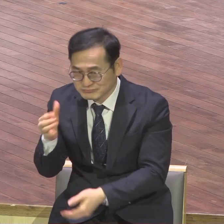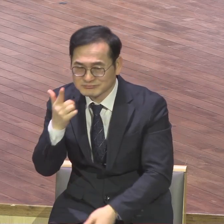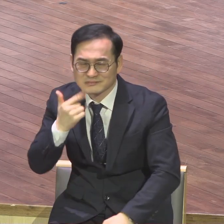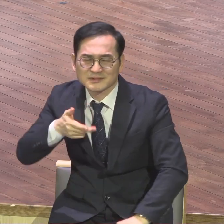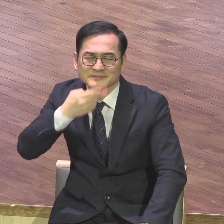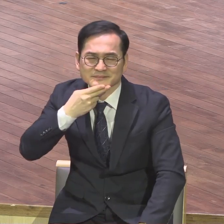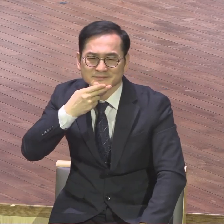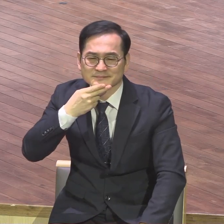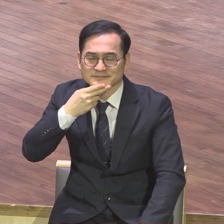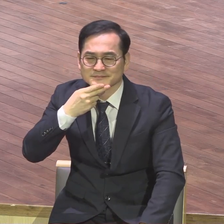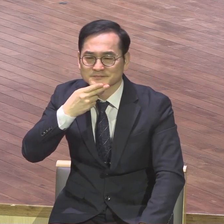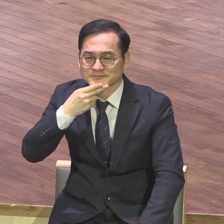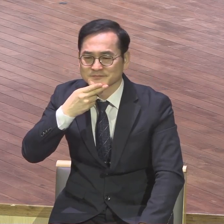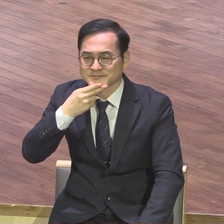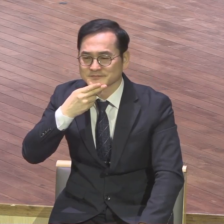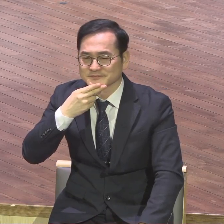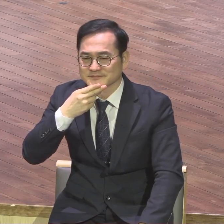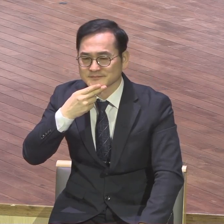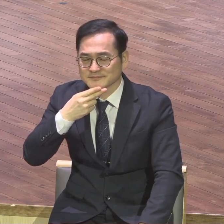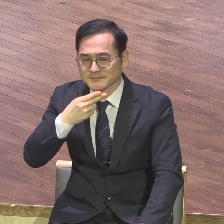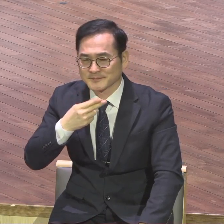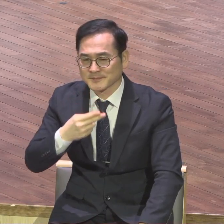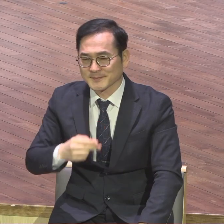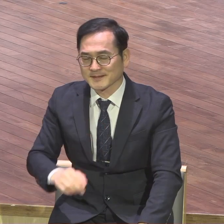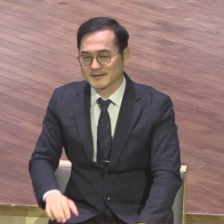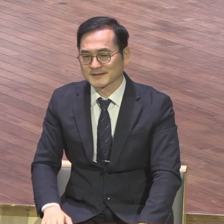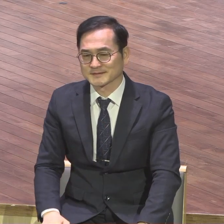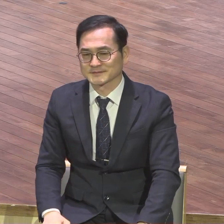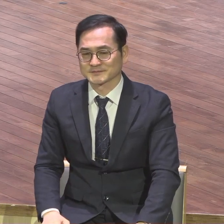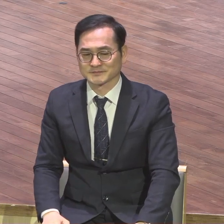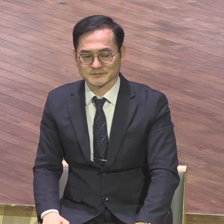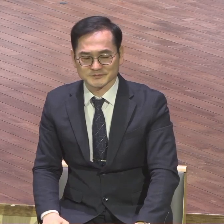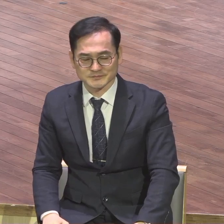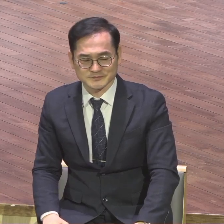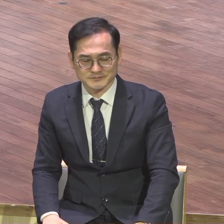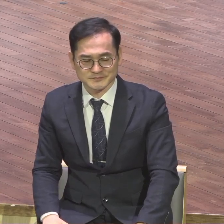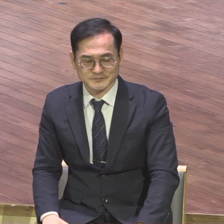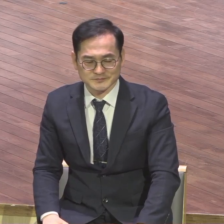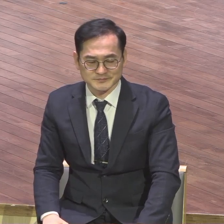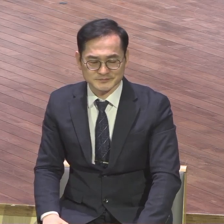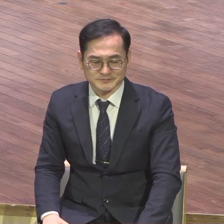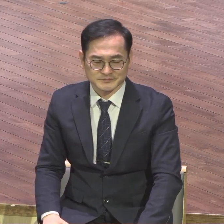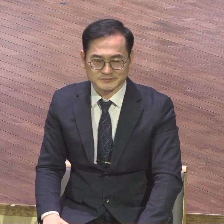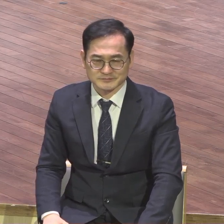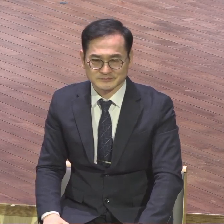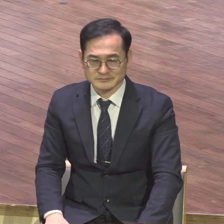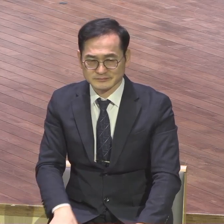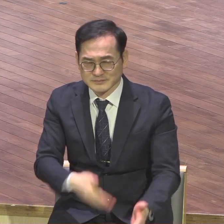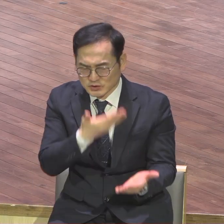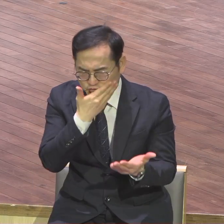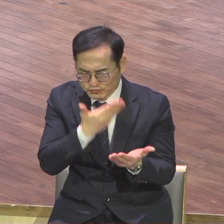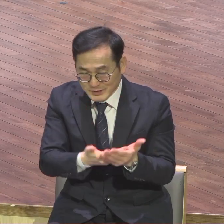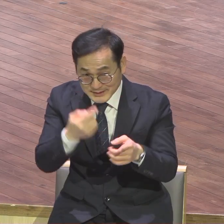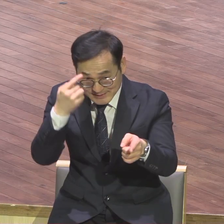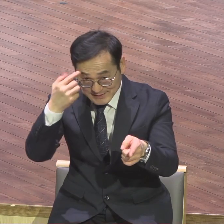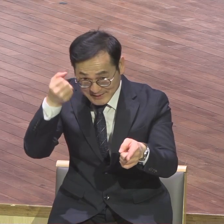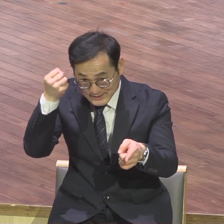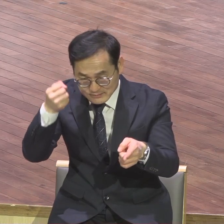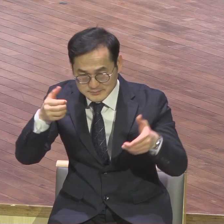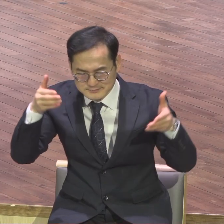명예 권력의 최고의 가치를 두고 있는 사람은요, 여기에 이걸 얻기 위해서 자신의 전부를 다